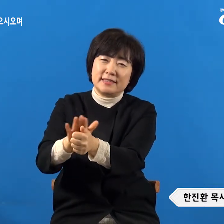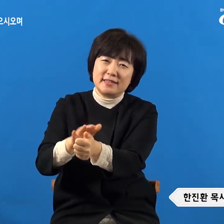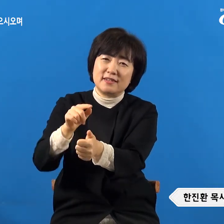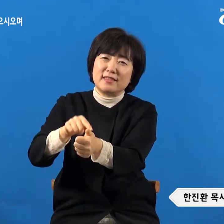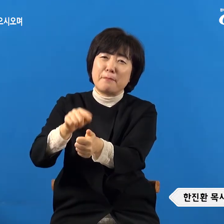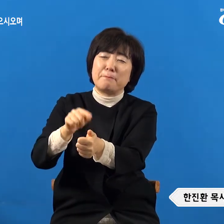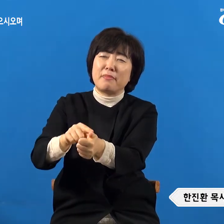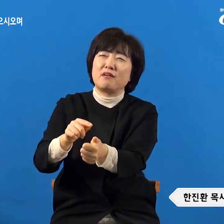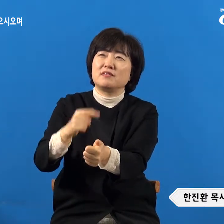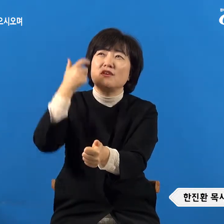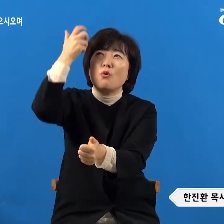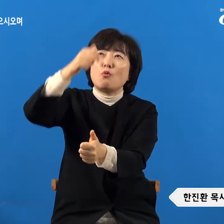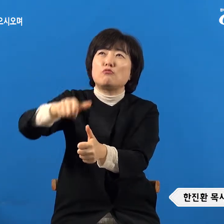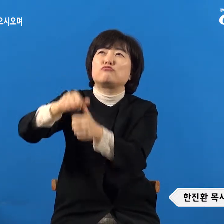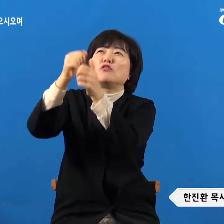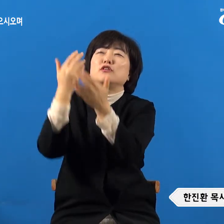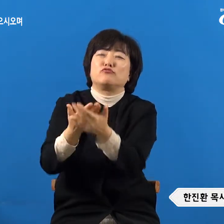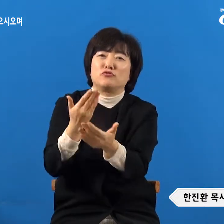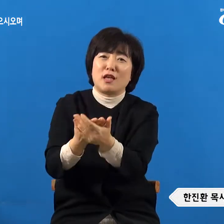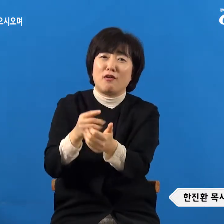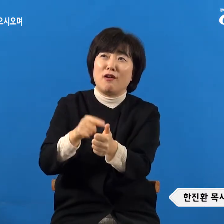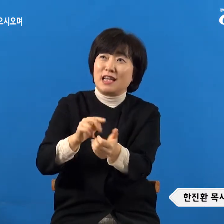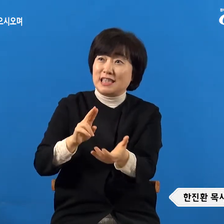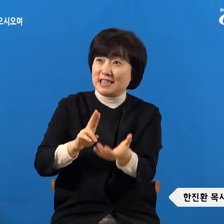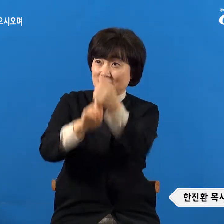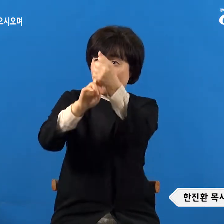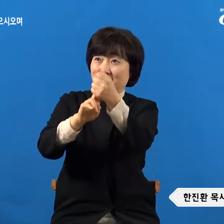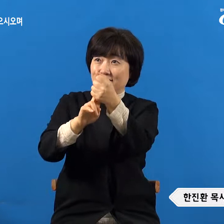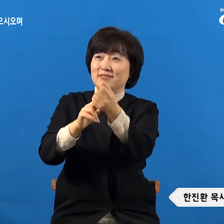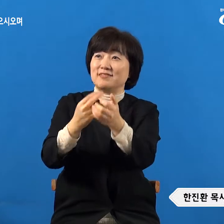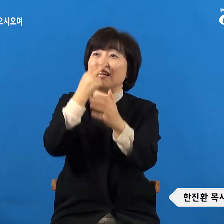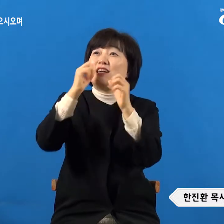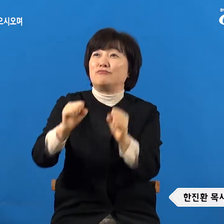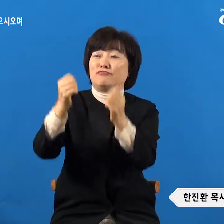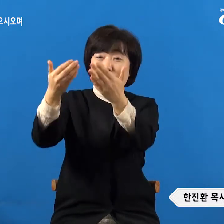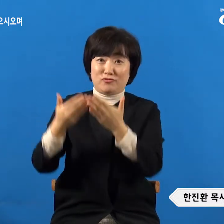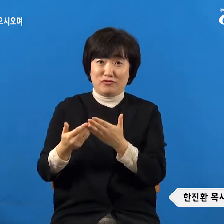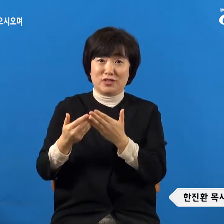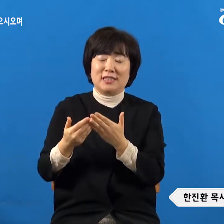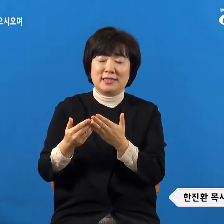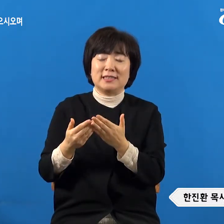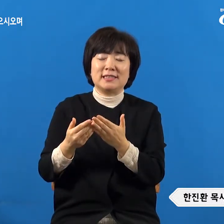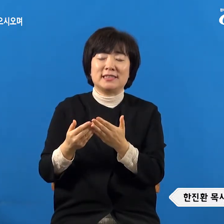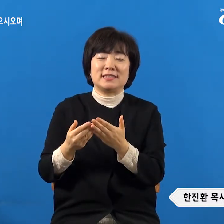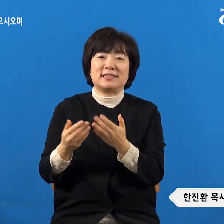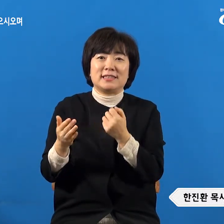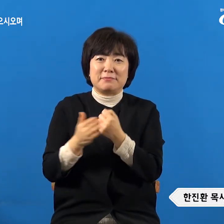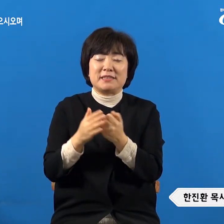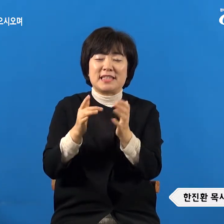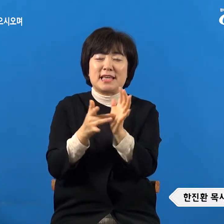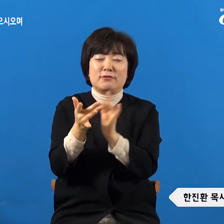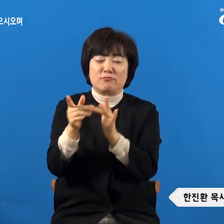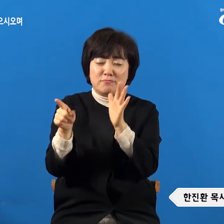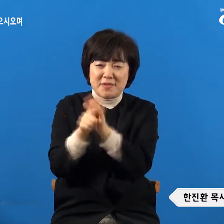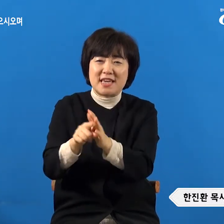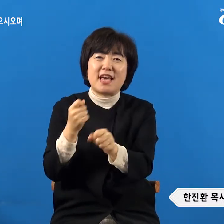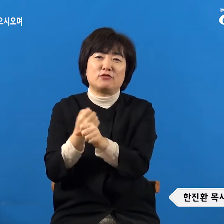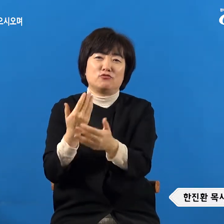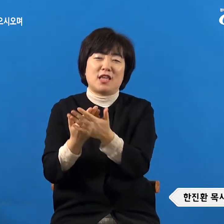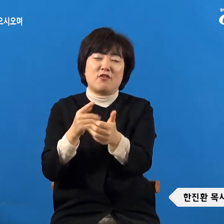달라고 기도합니다. 하나님, 내 남편을 이렇게 기적으로 살려주셨는데 이제 그 남편 하나님께 돌아오게